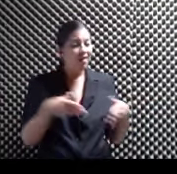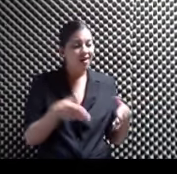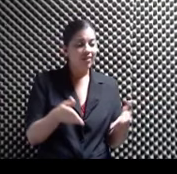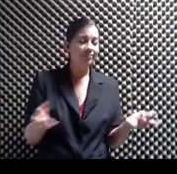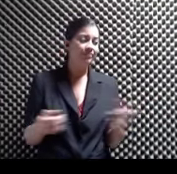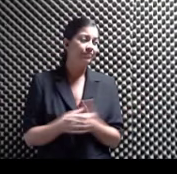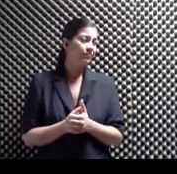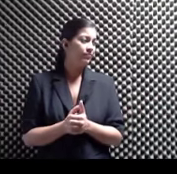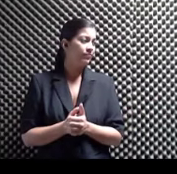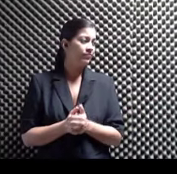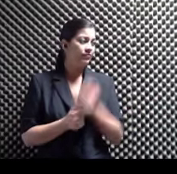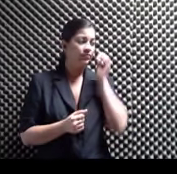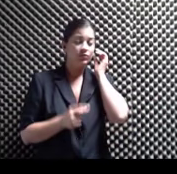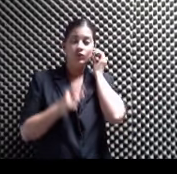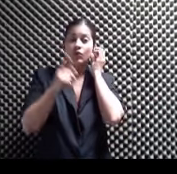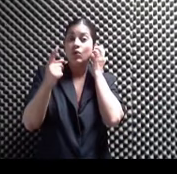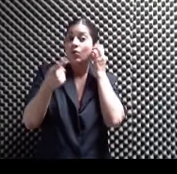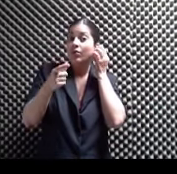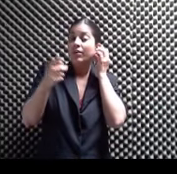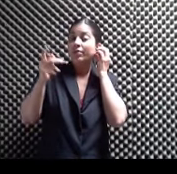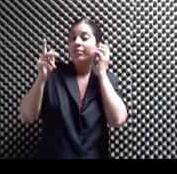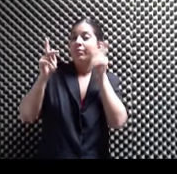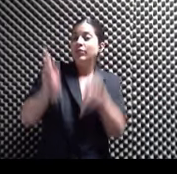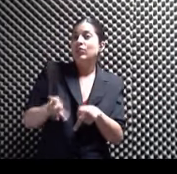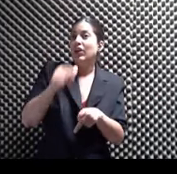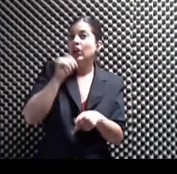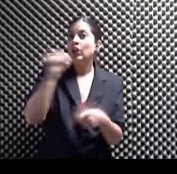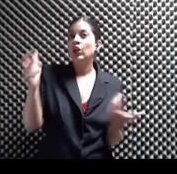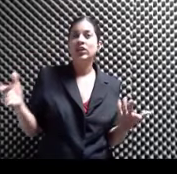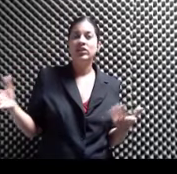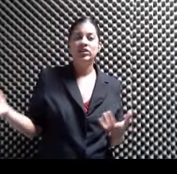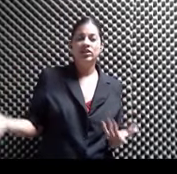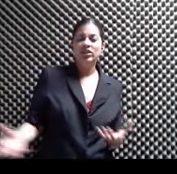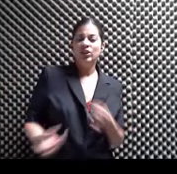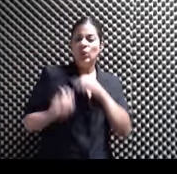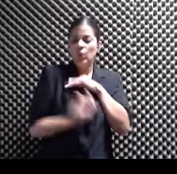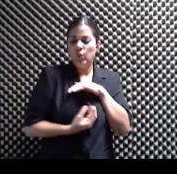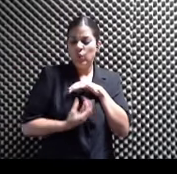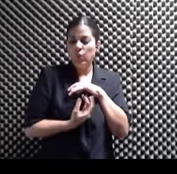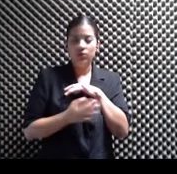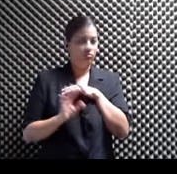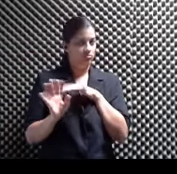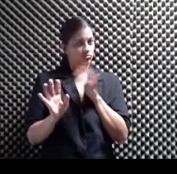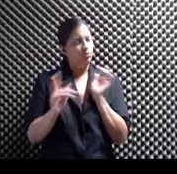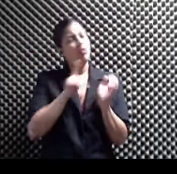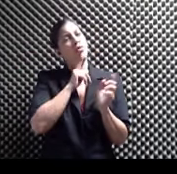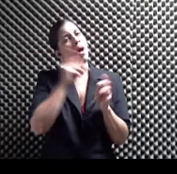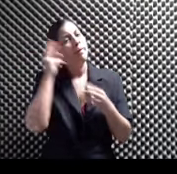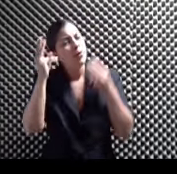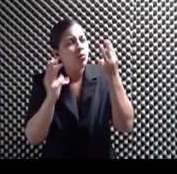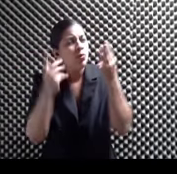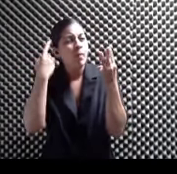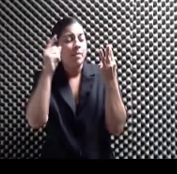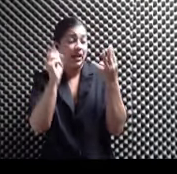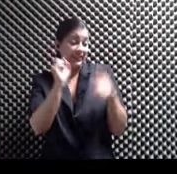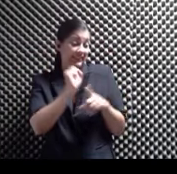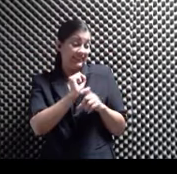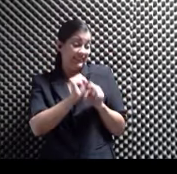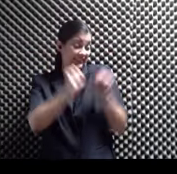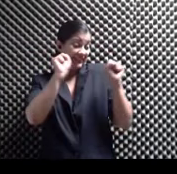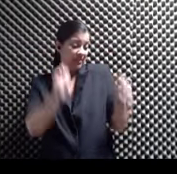es que no está cargada del odio, sino que simplemente lo que tiene es una preocupación por mejorar nuestro